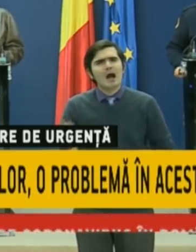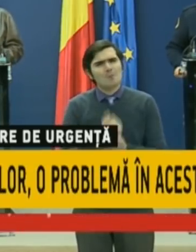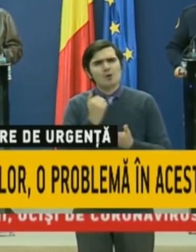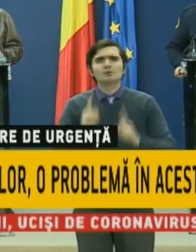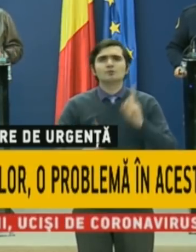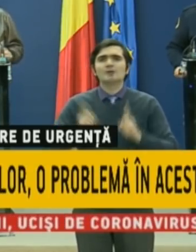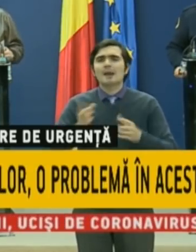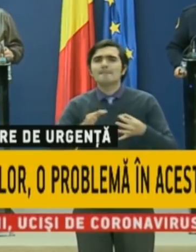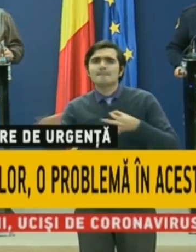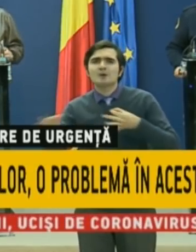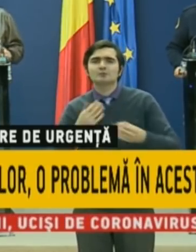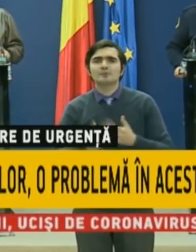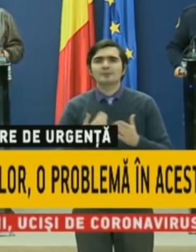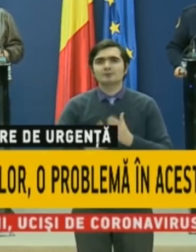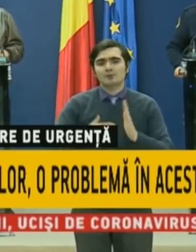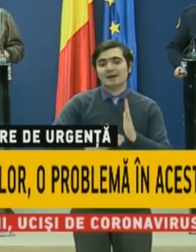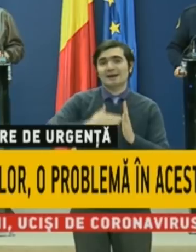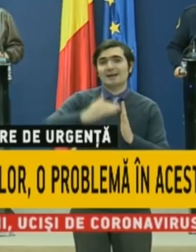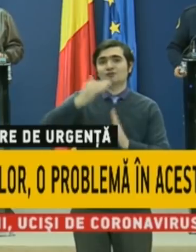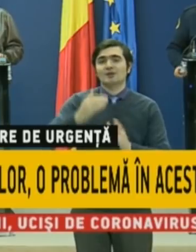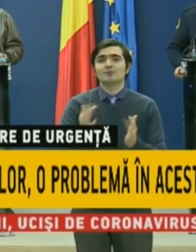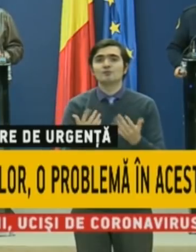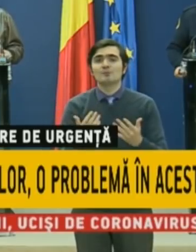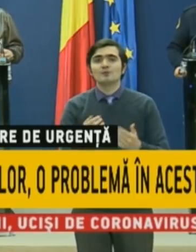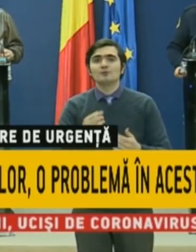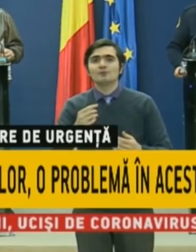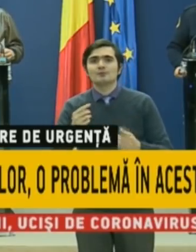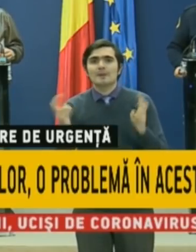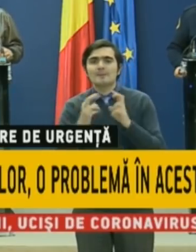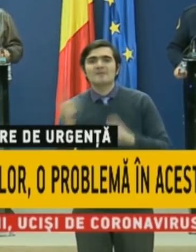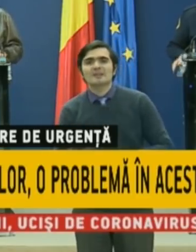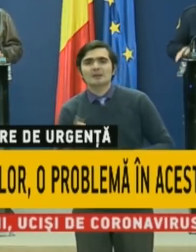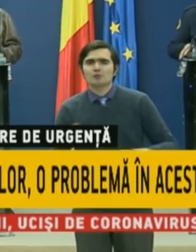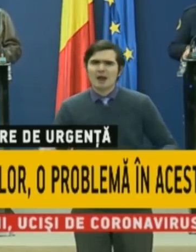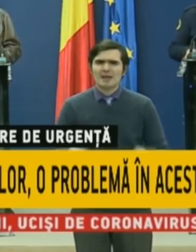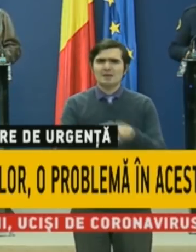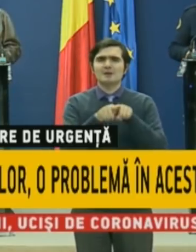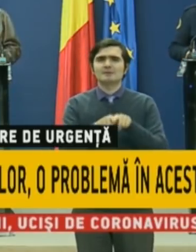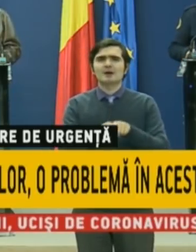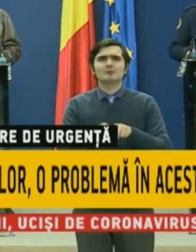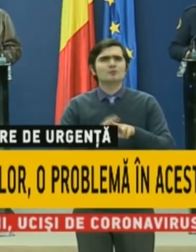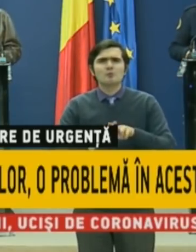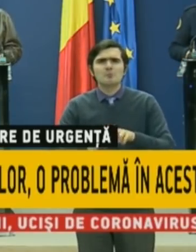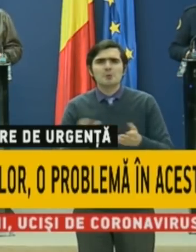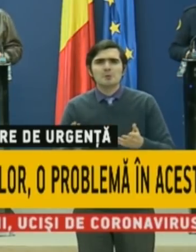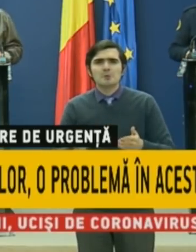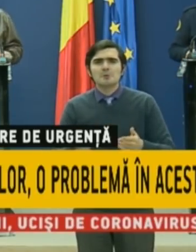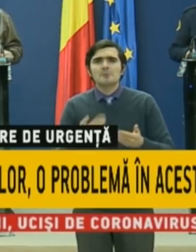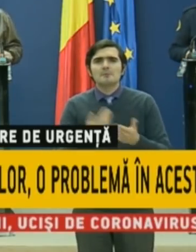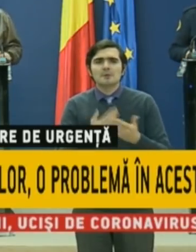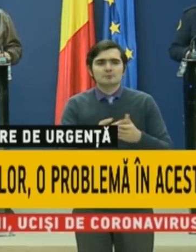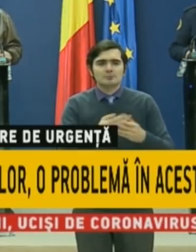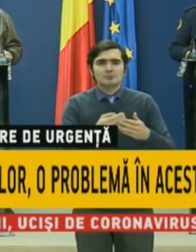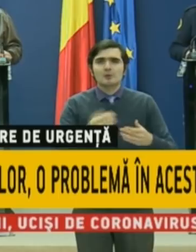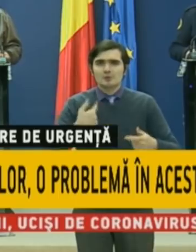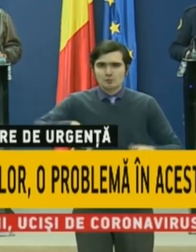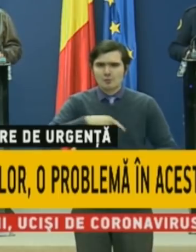unele măsuri pentru a crește numărul ventilatoarelor imediat, și asta este prin identificarea a